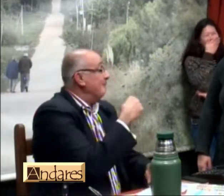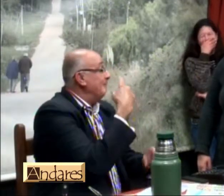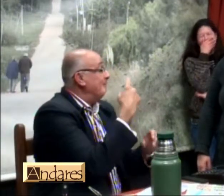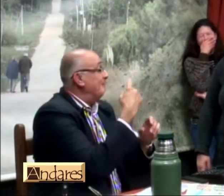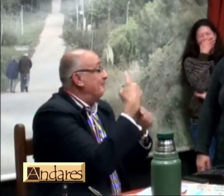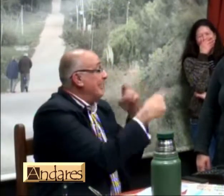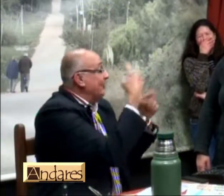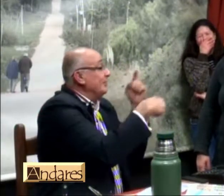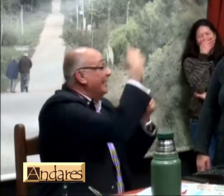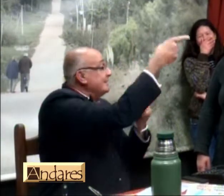Para dónde vas